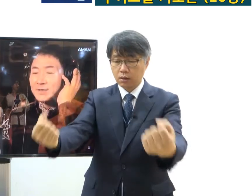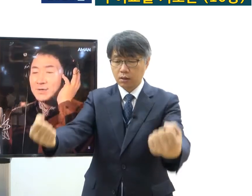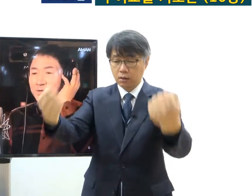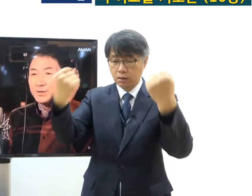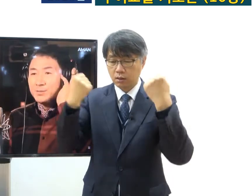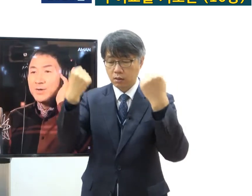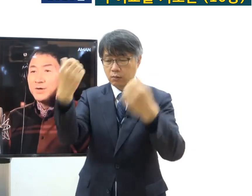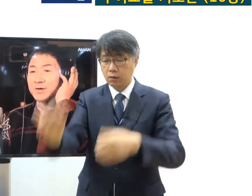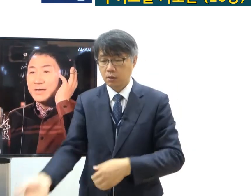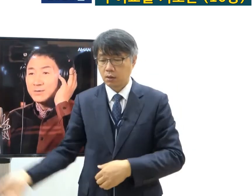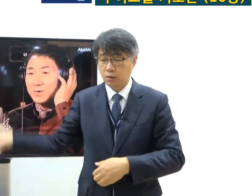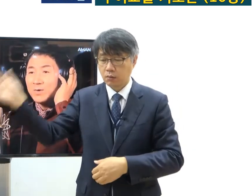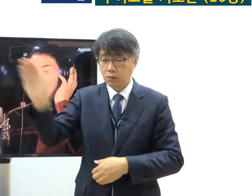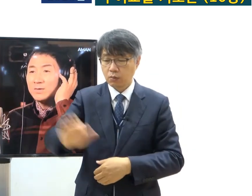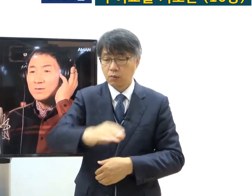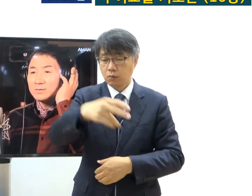고약한 이미로